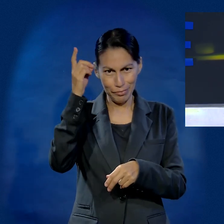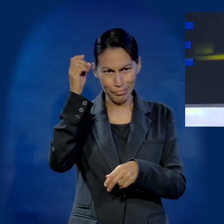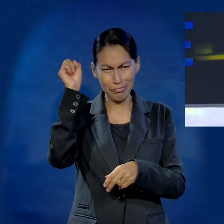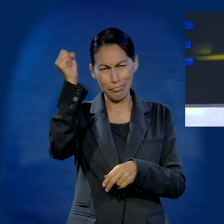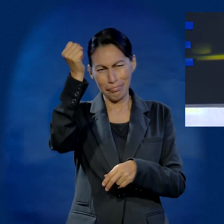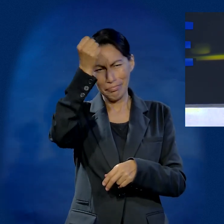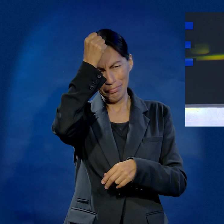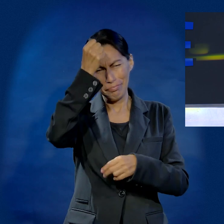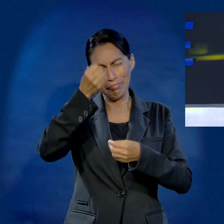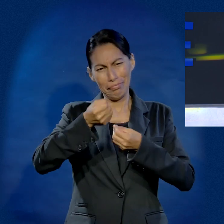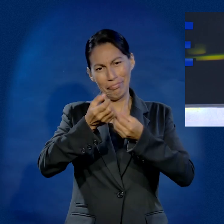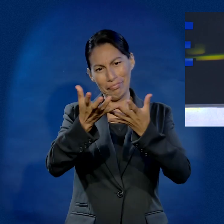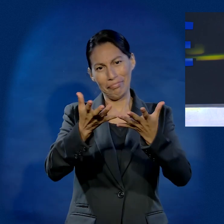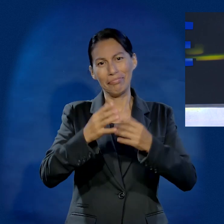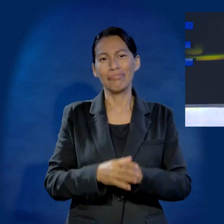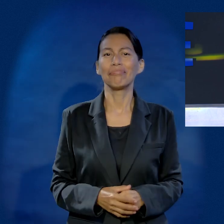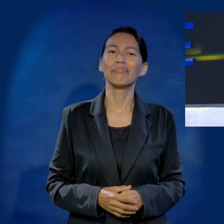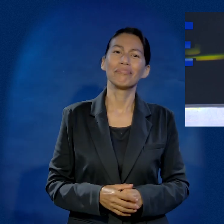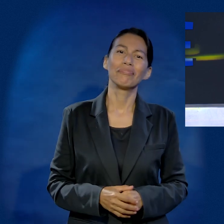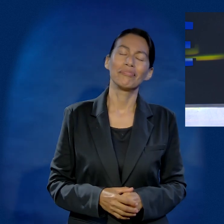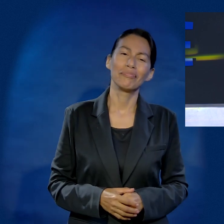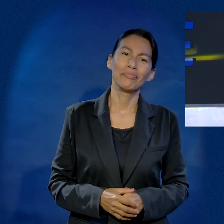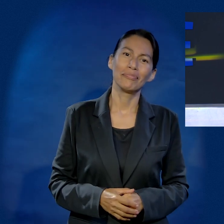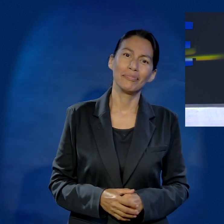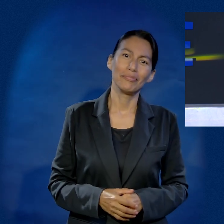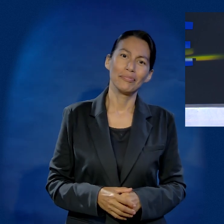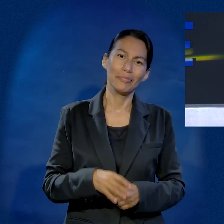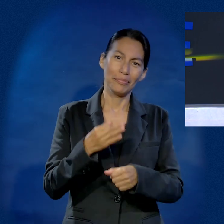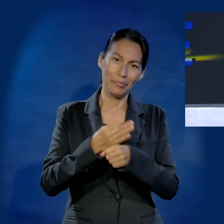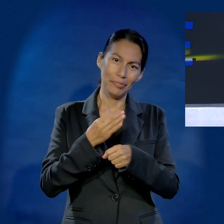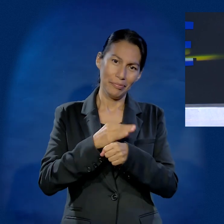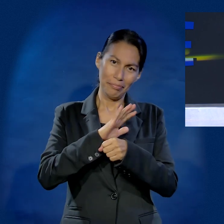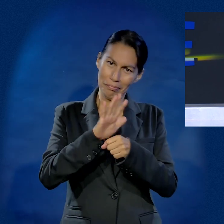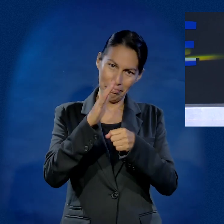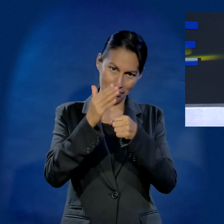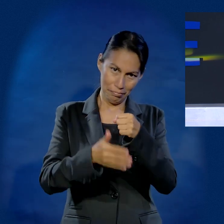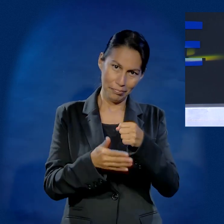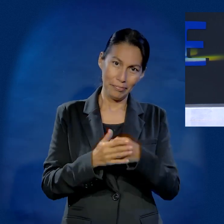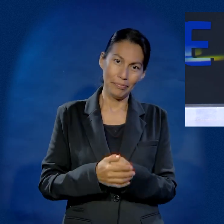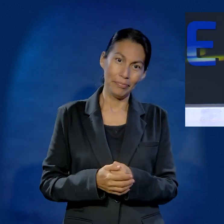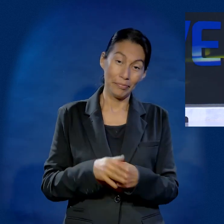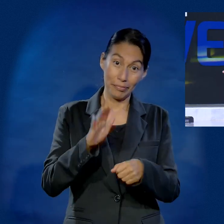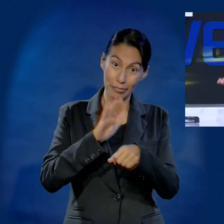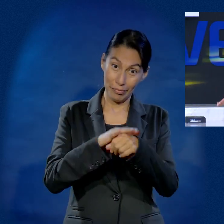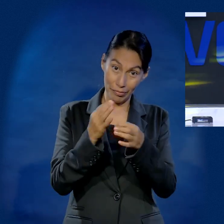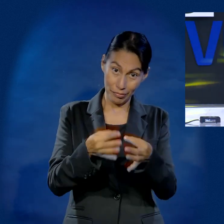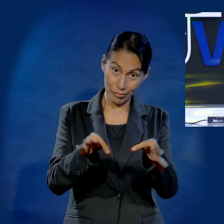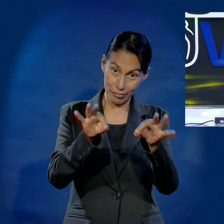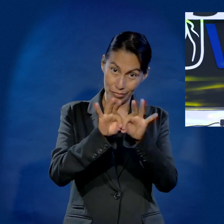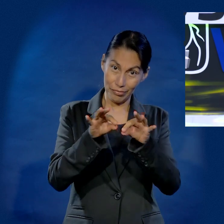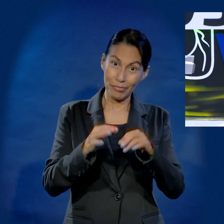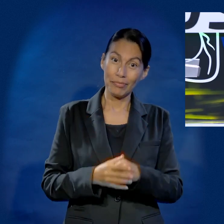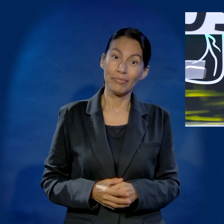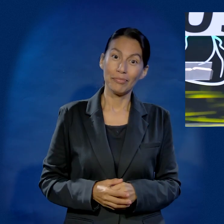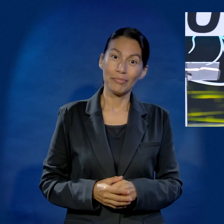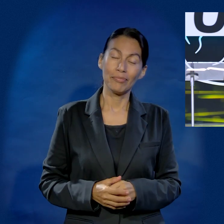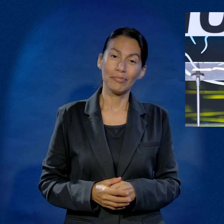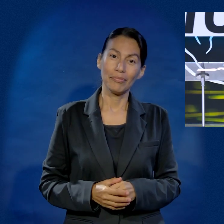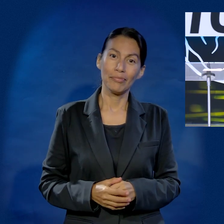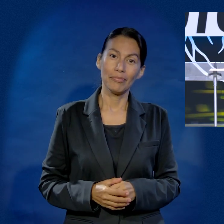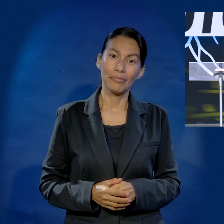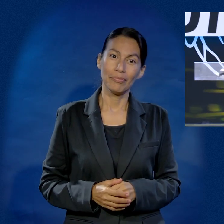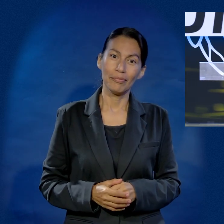sé que Dios te dará sabiduría para eso. Pero déjame terminar esta mañana con lo más importante.